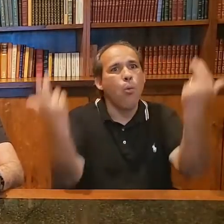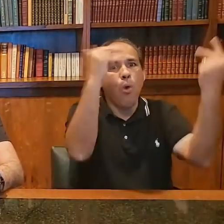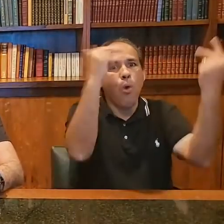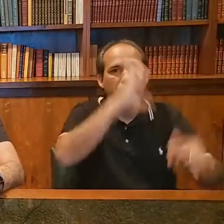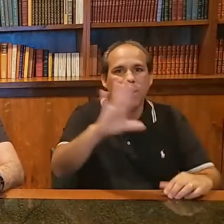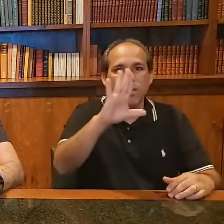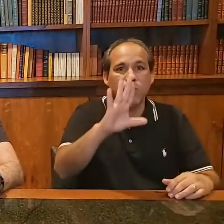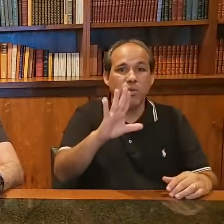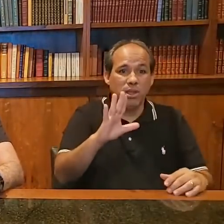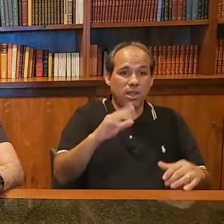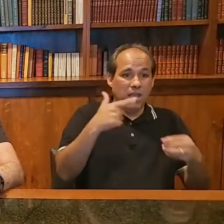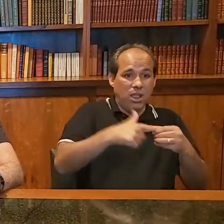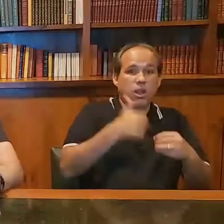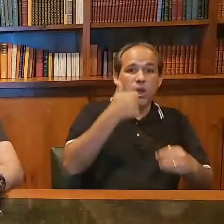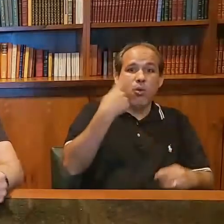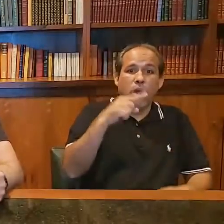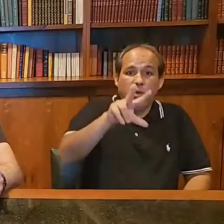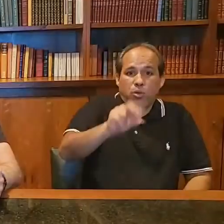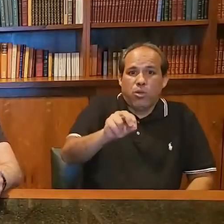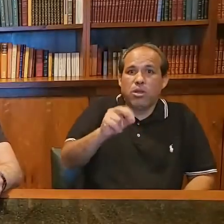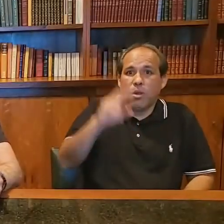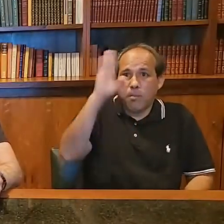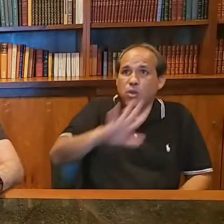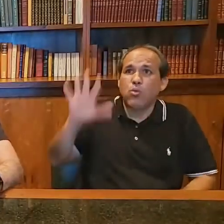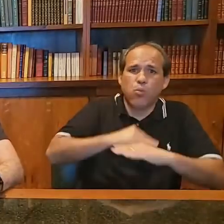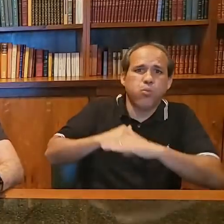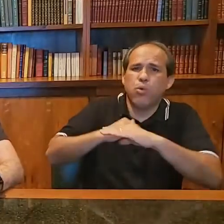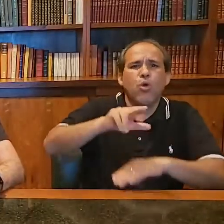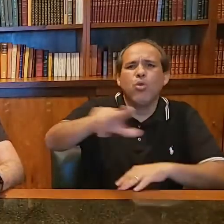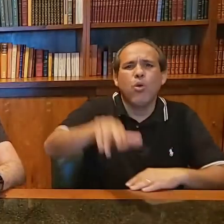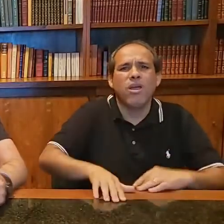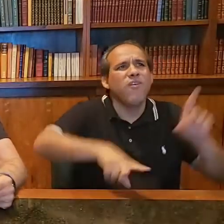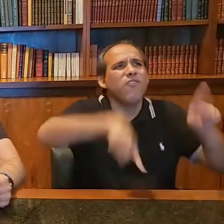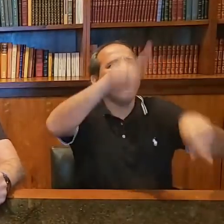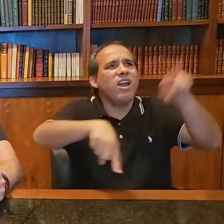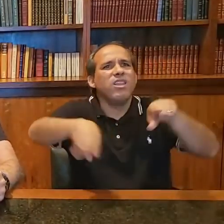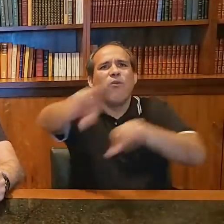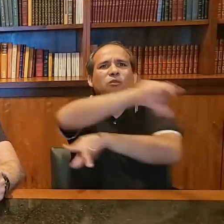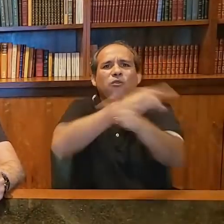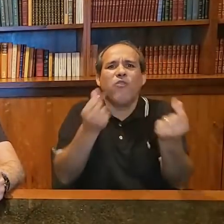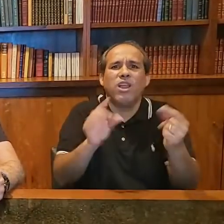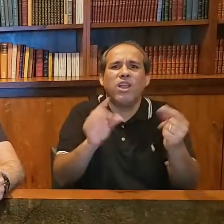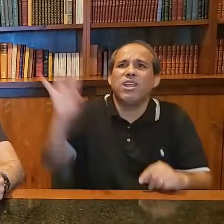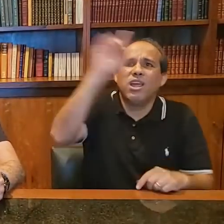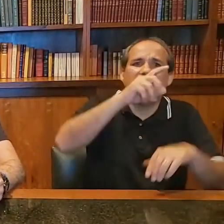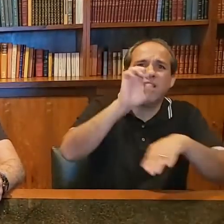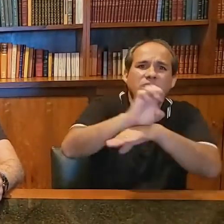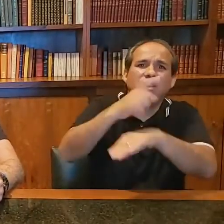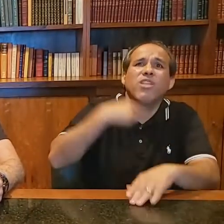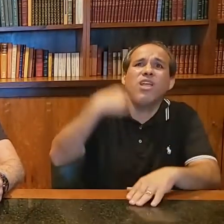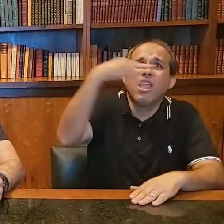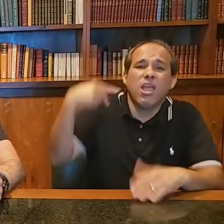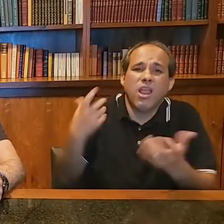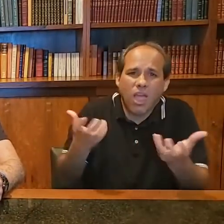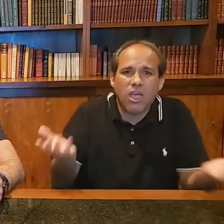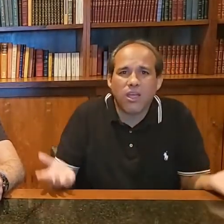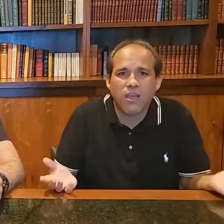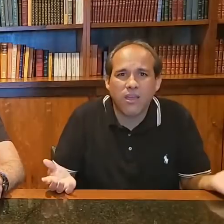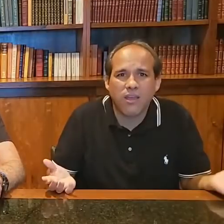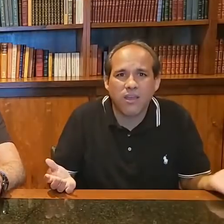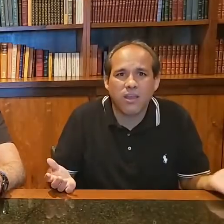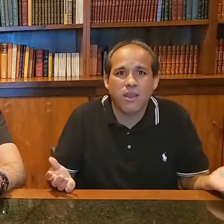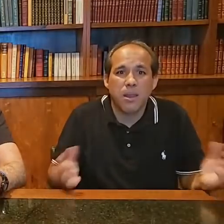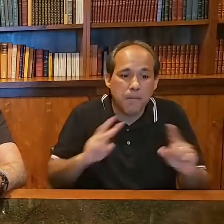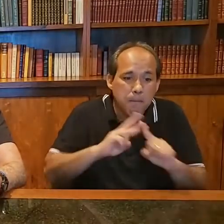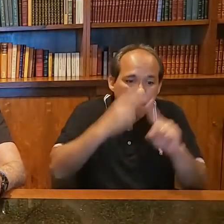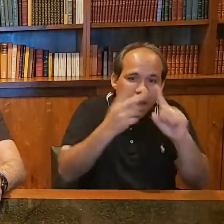supor, 1,50 no Brasil todo. Não é. Cada estado cobra o que bem entende. E cobra em cima, né, do